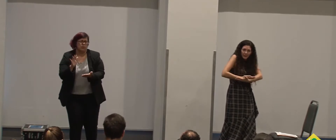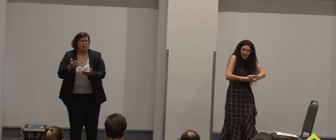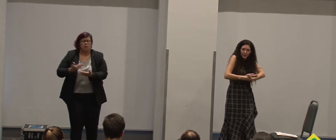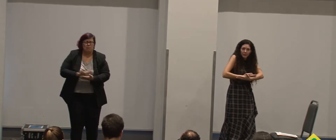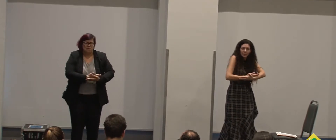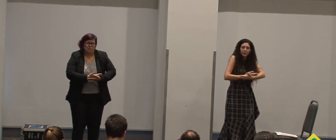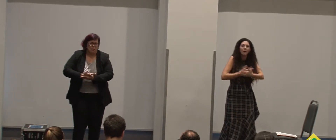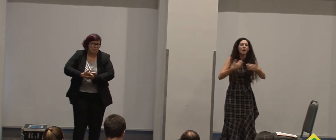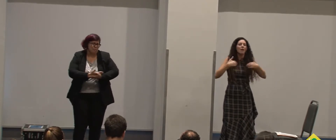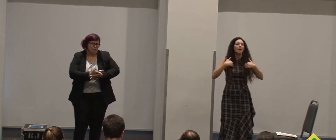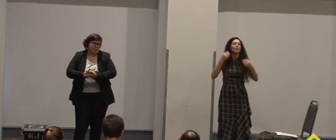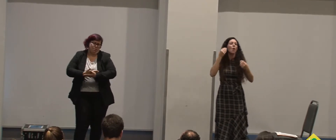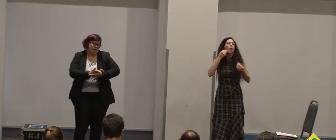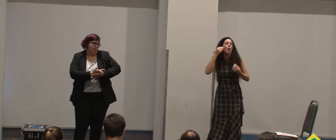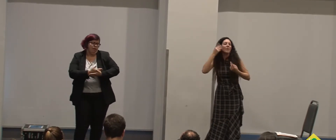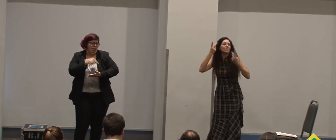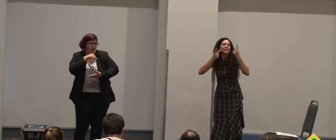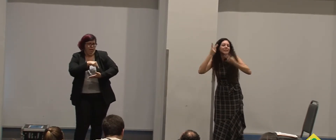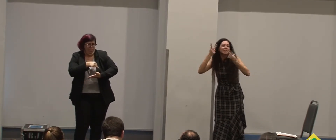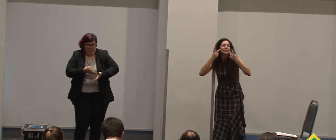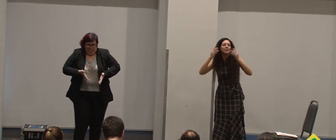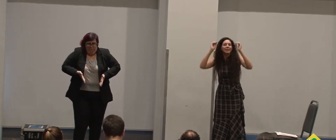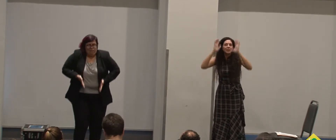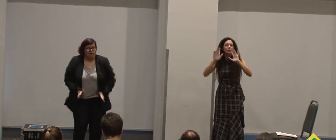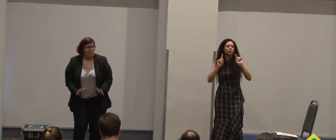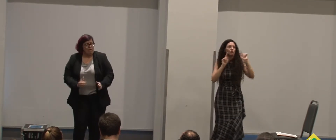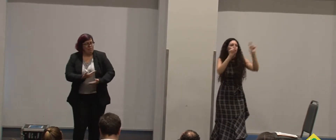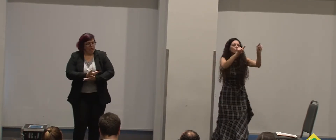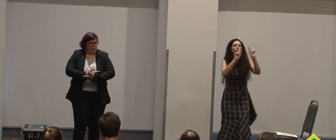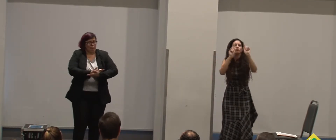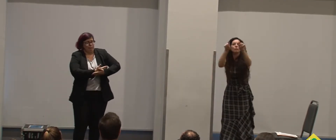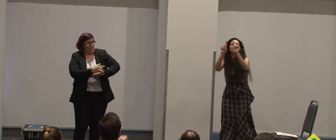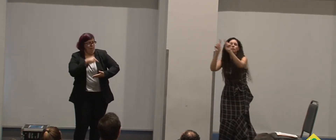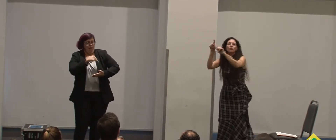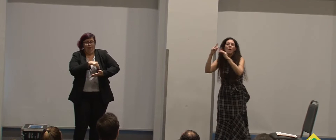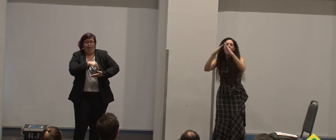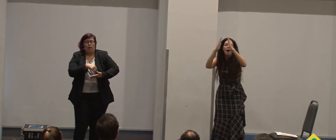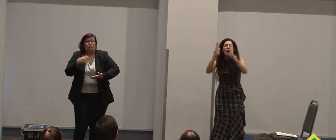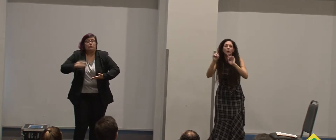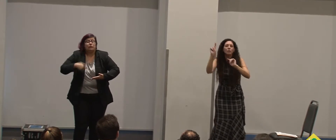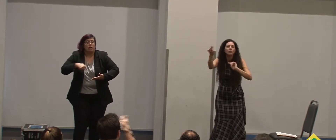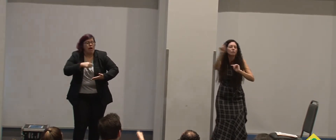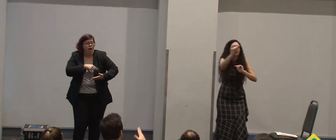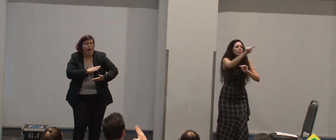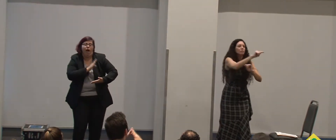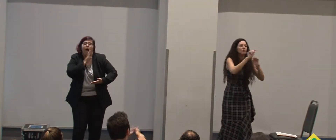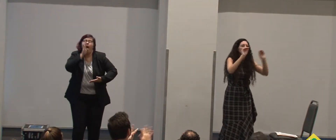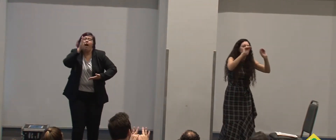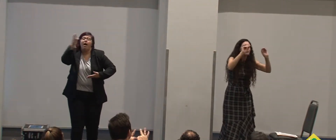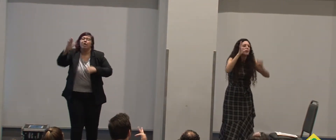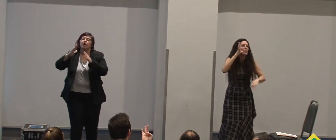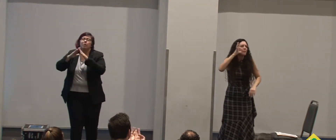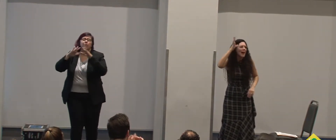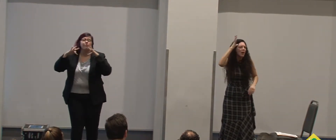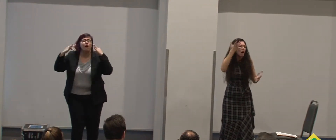Por exemplo, um bebê, quando ele nasce,